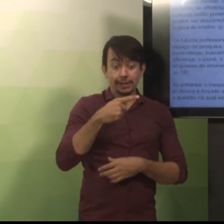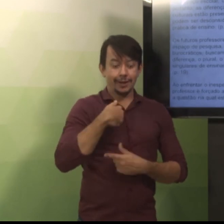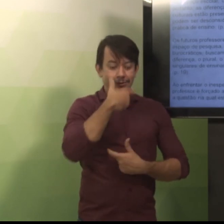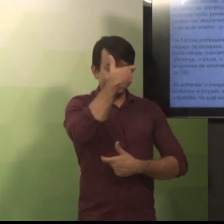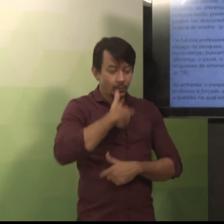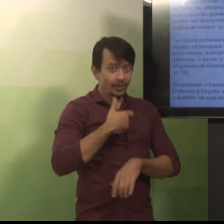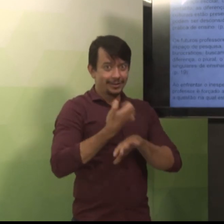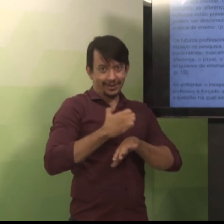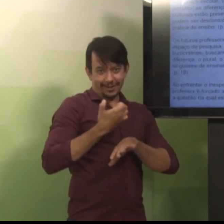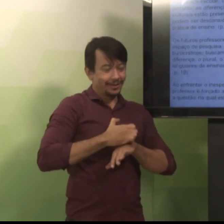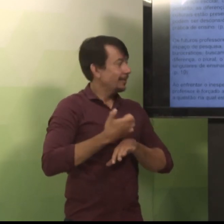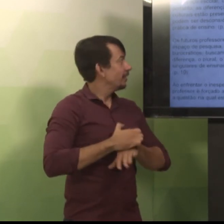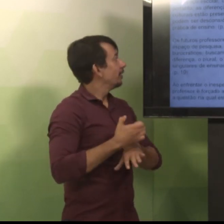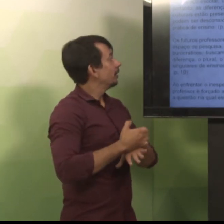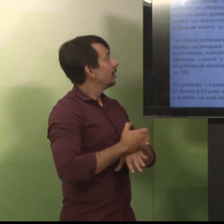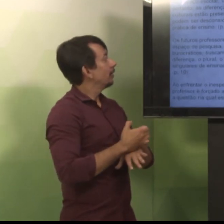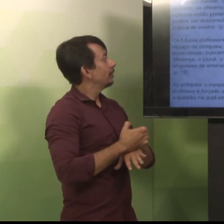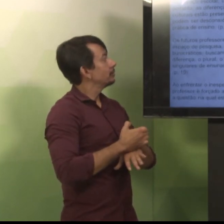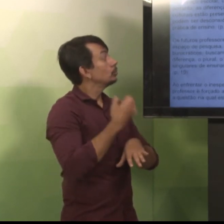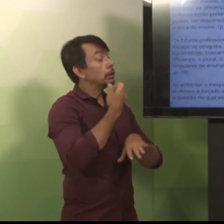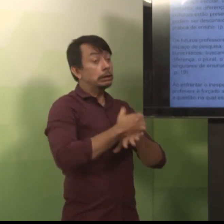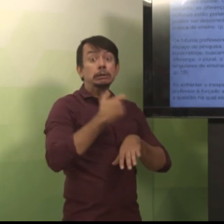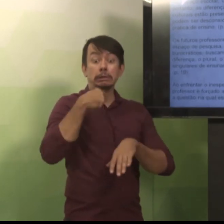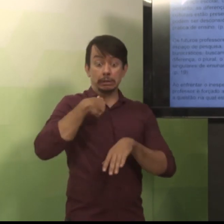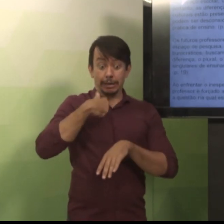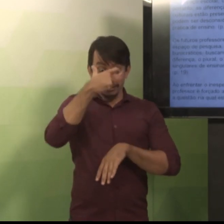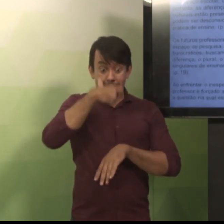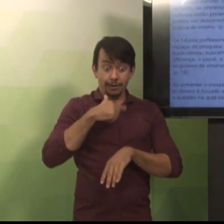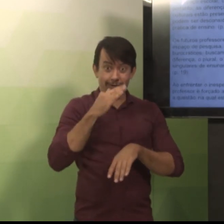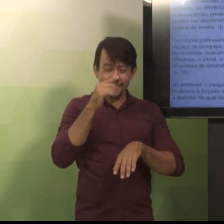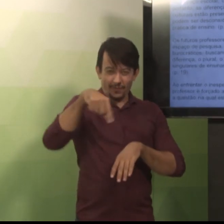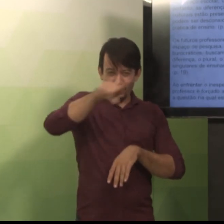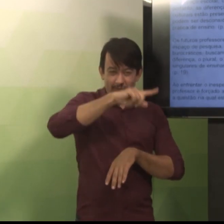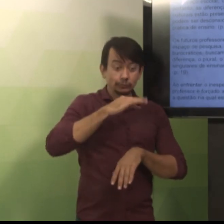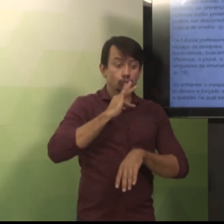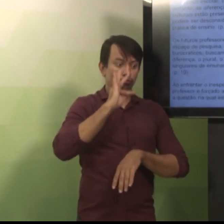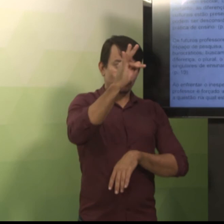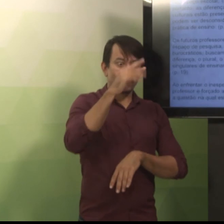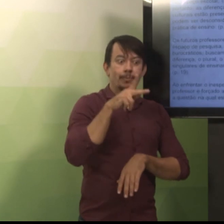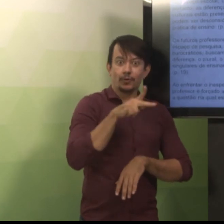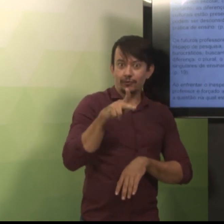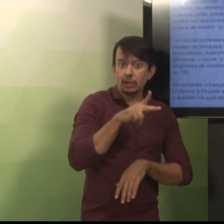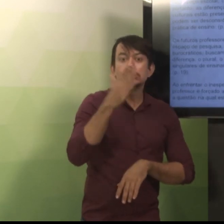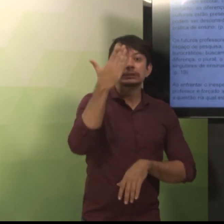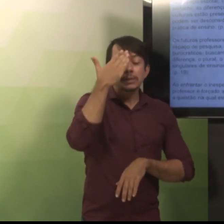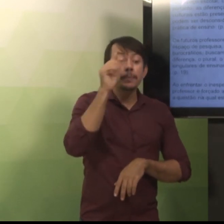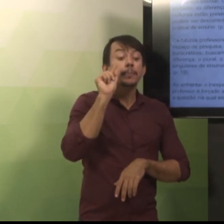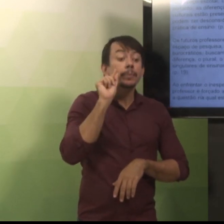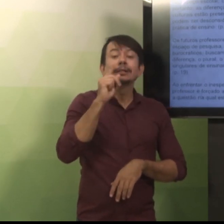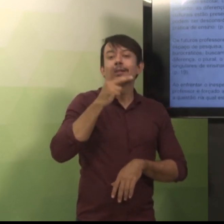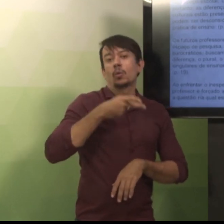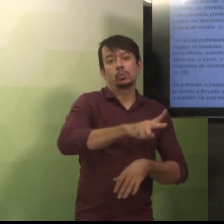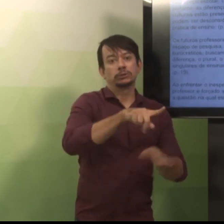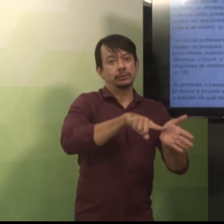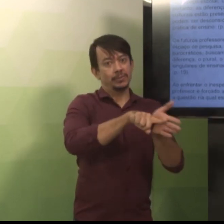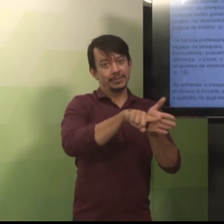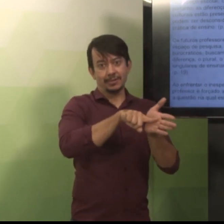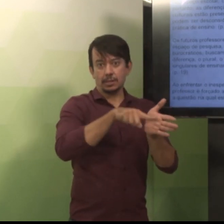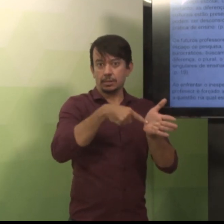professores, eles precisam perceber o estágio, e você como futuro professor, precisa perceber o estágio